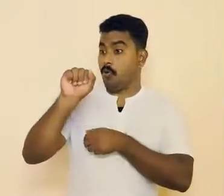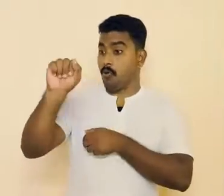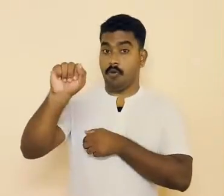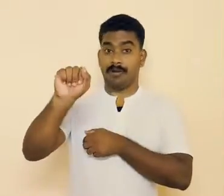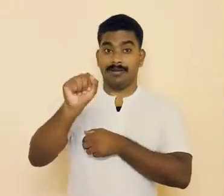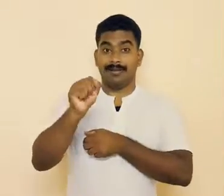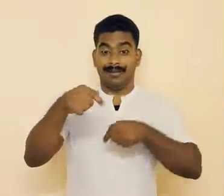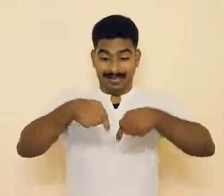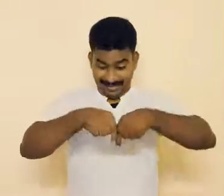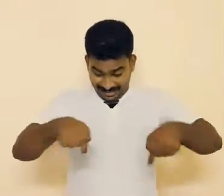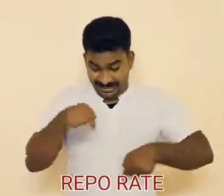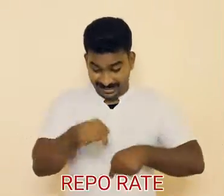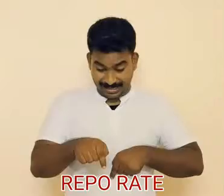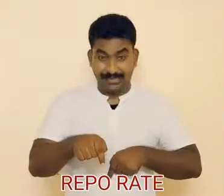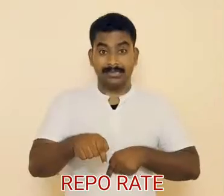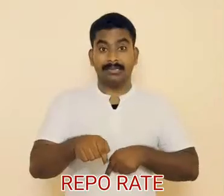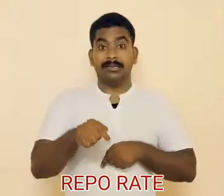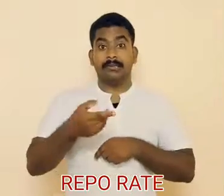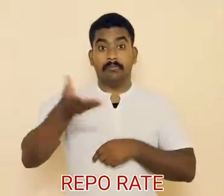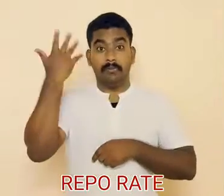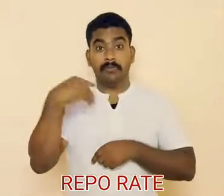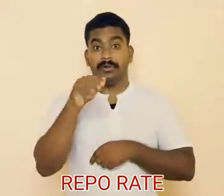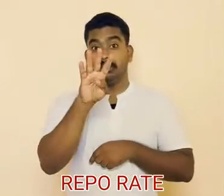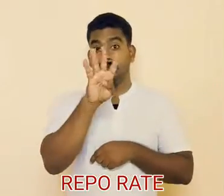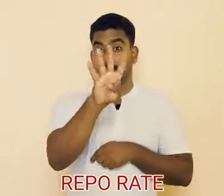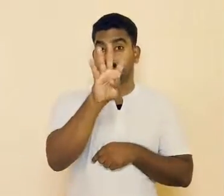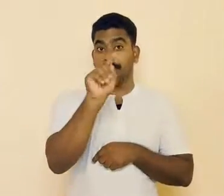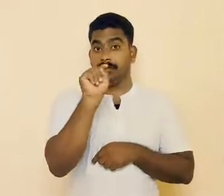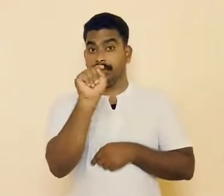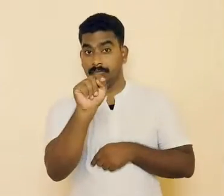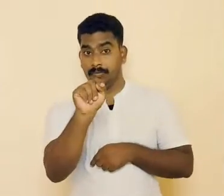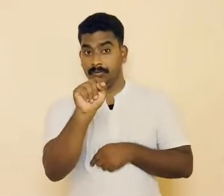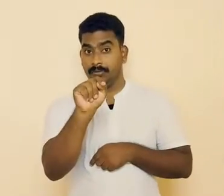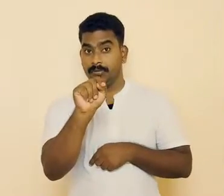4.4% നിന്നും 4% ആക്കി കുറച്ചു.